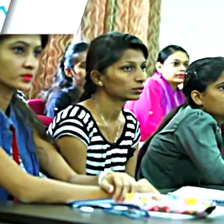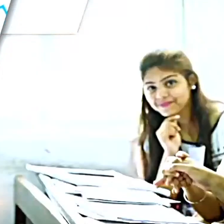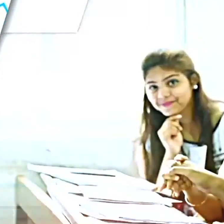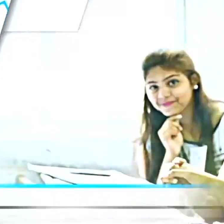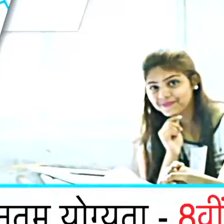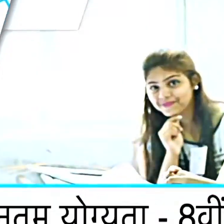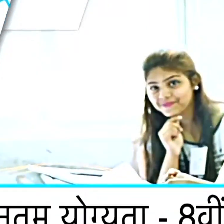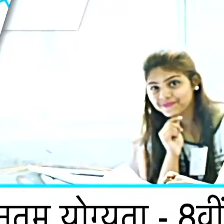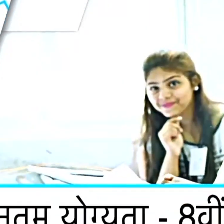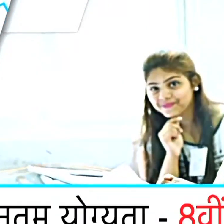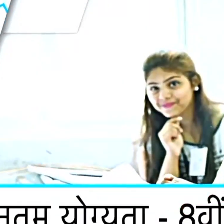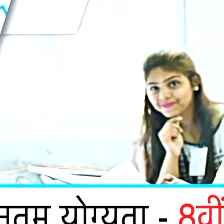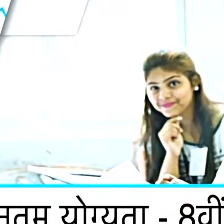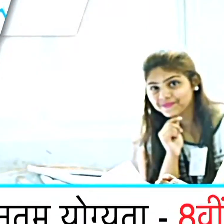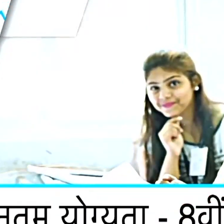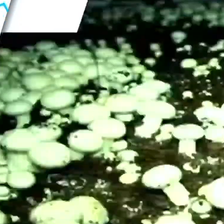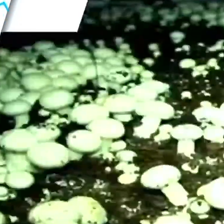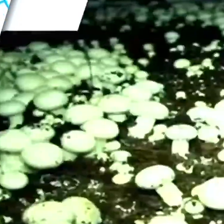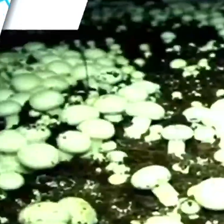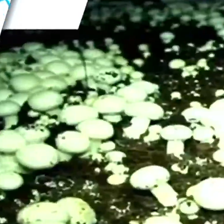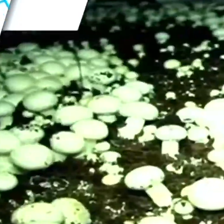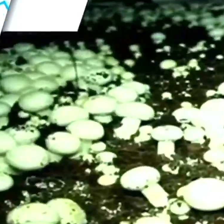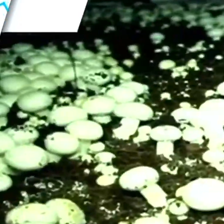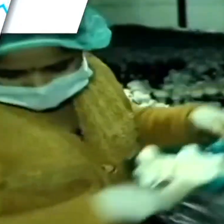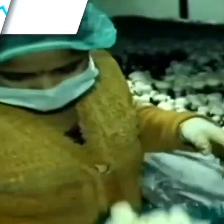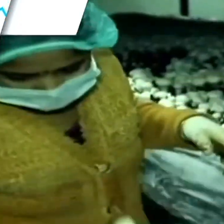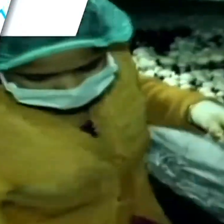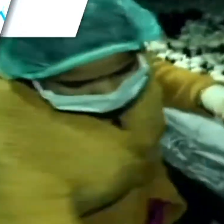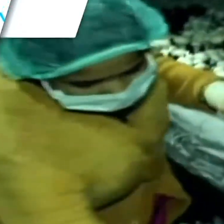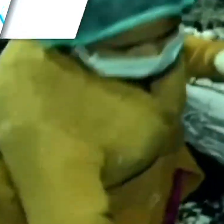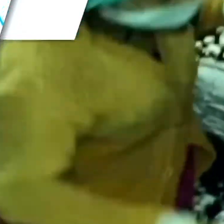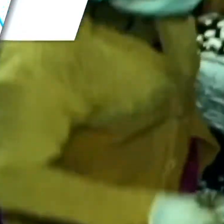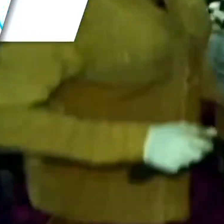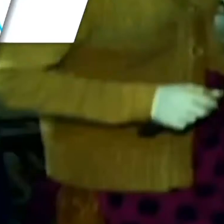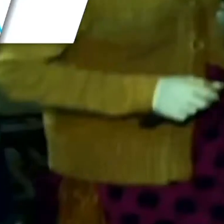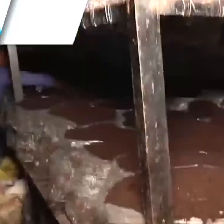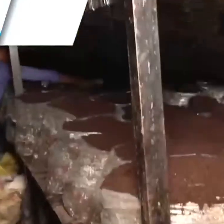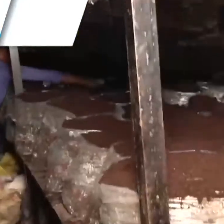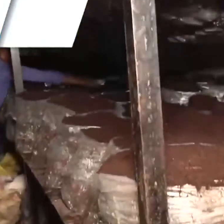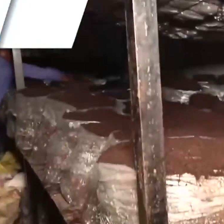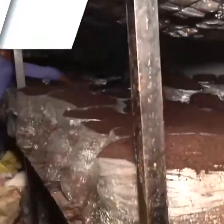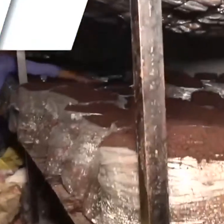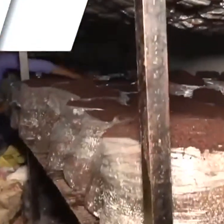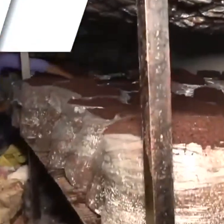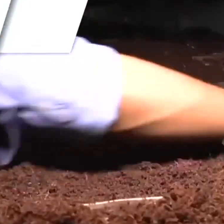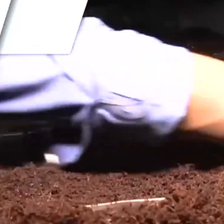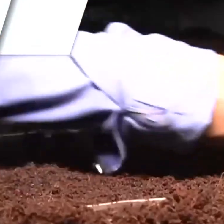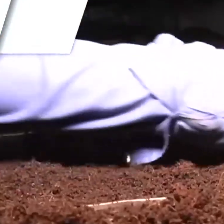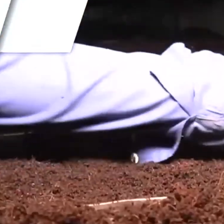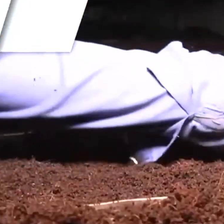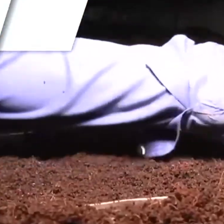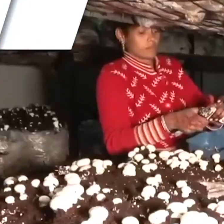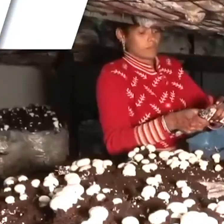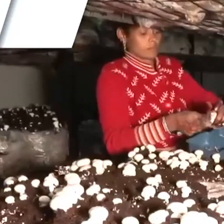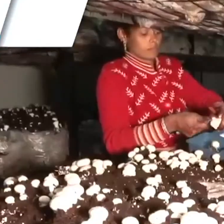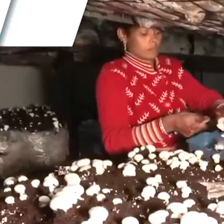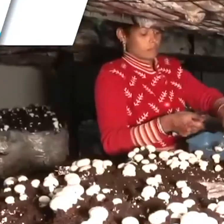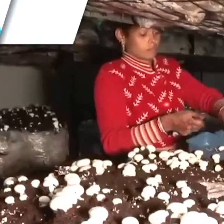योग्यता 8वीं पास। इस कोर्स के दौरान शिक्षार्थियों को मशरूम के बीज तैयार करने से लेकर फसल